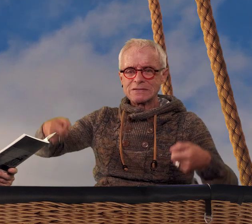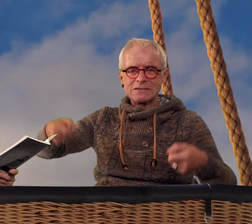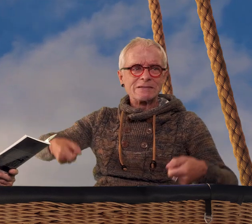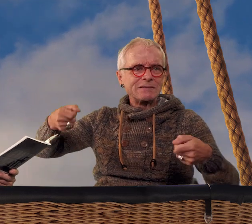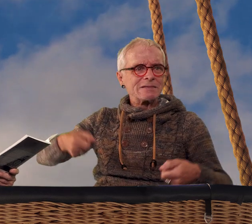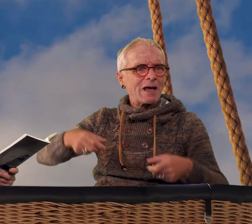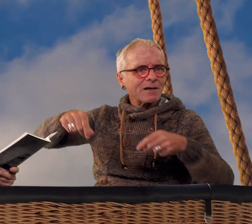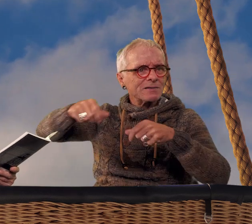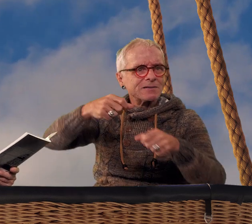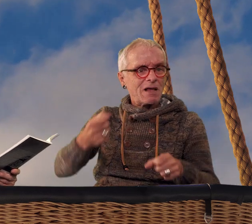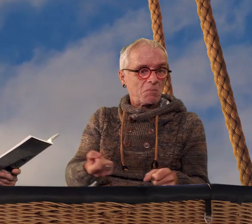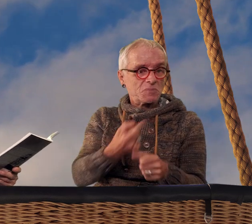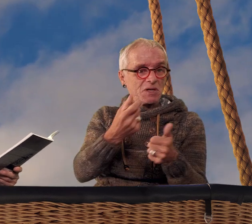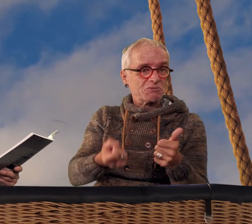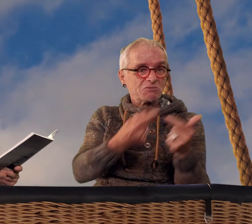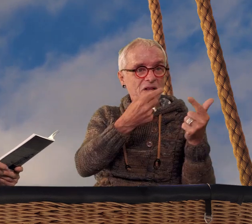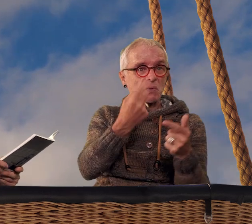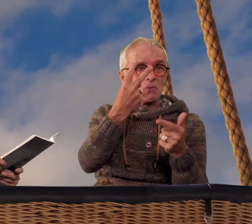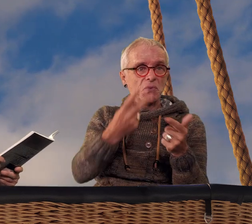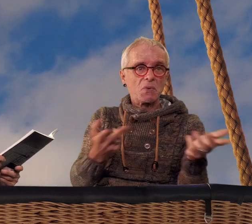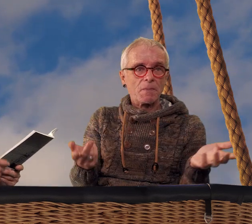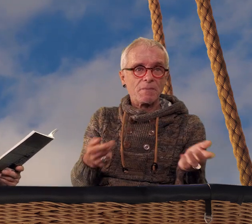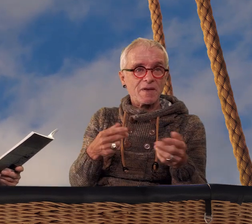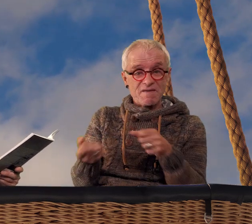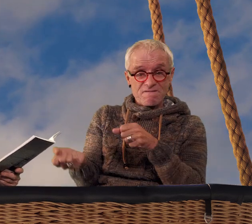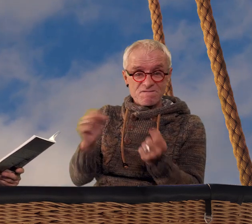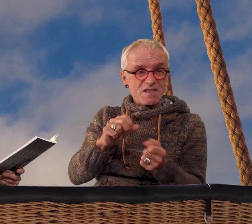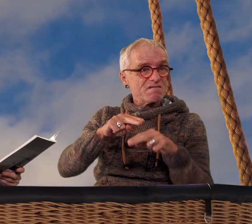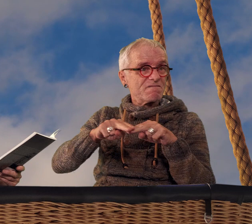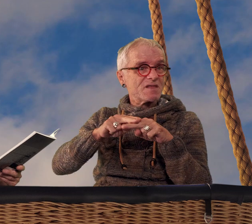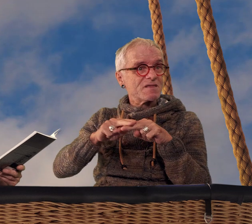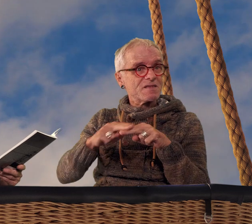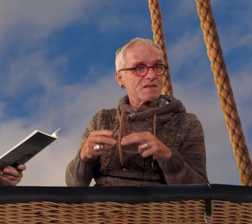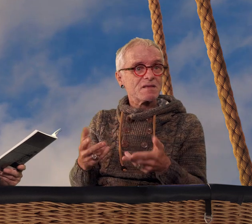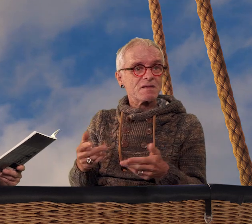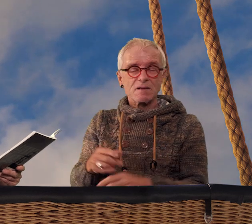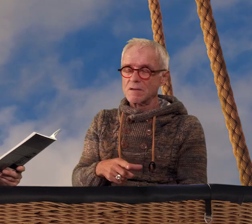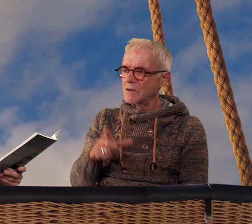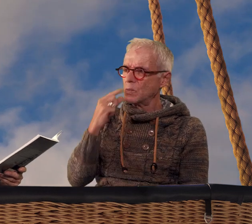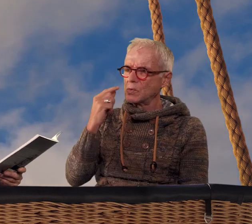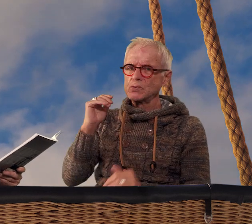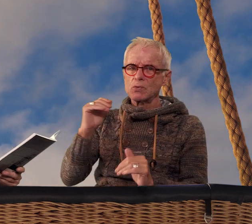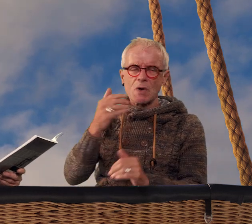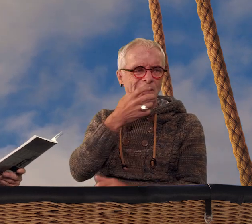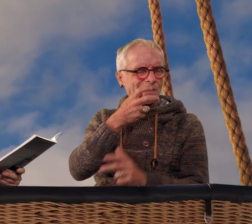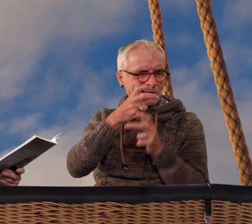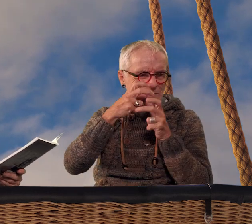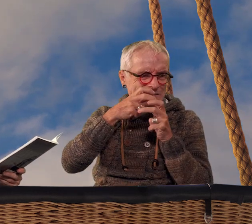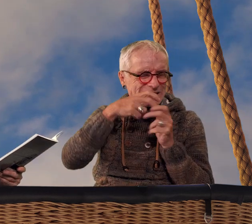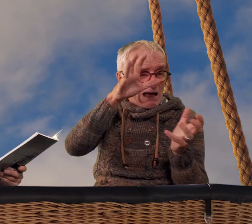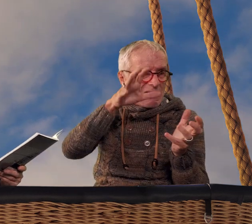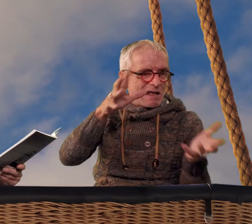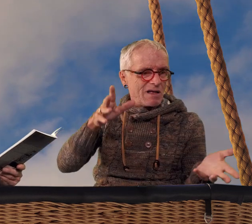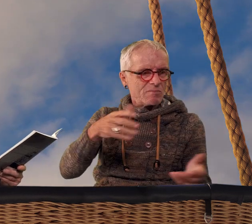sacs de sable avaient été jetés par-dessus la nacelle sans même avoir été vidés. « Monsieur ! » m'écria-je avec colère.